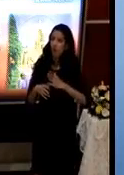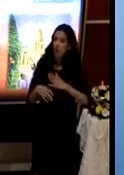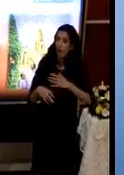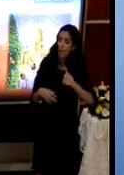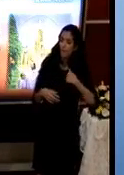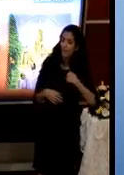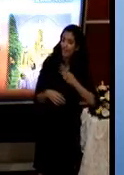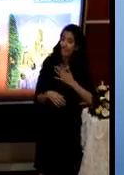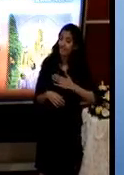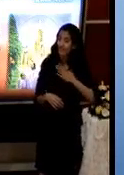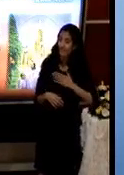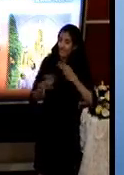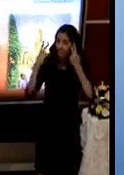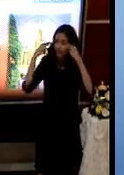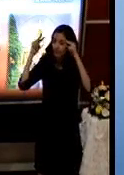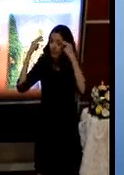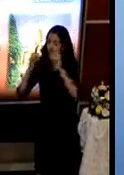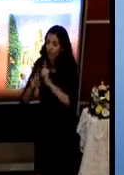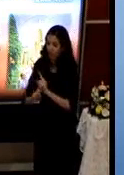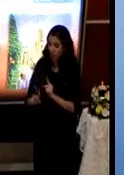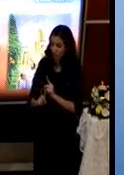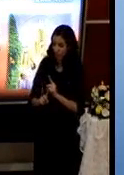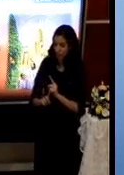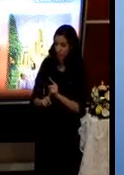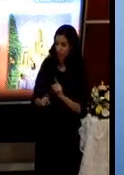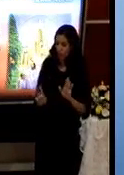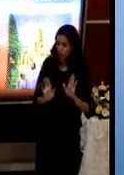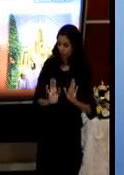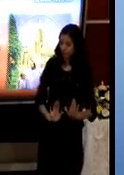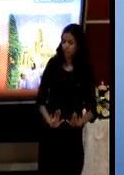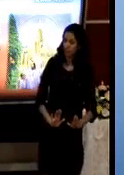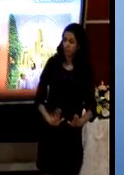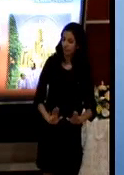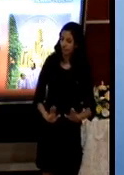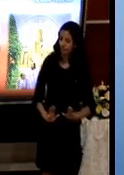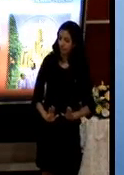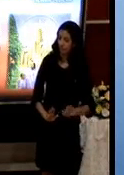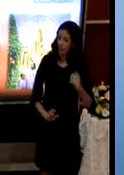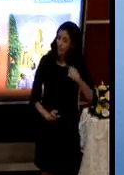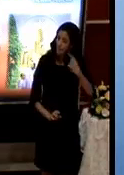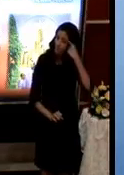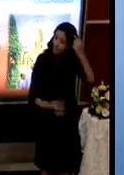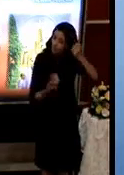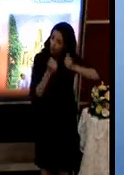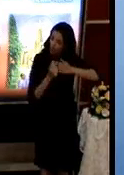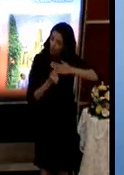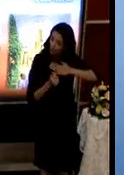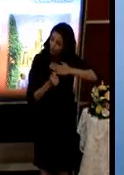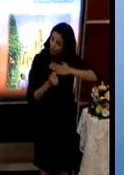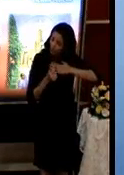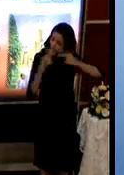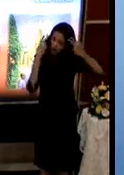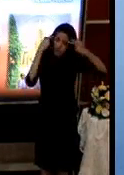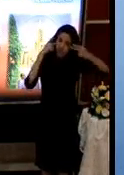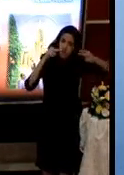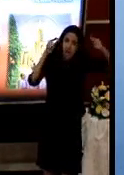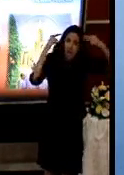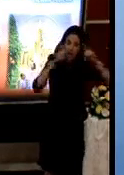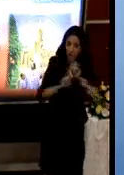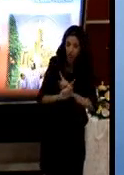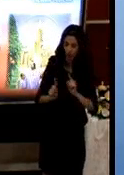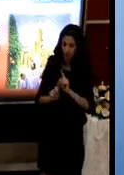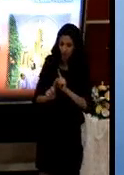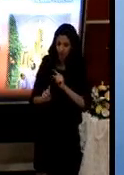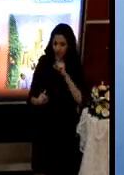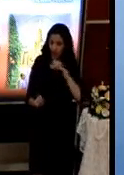deleite personal. Ahora retiro mi pie. No lo voy a seguir haciendo. Conozco al Señor, conozco su